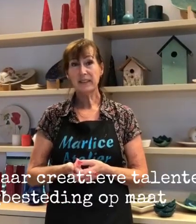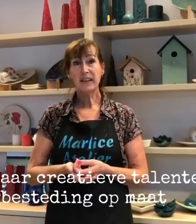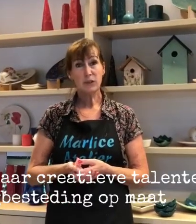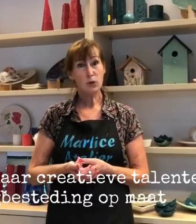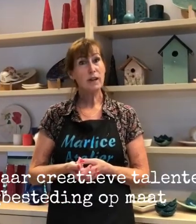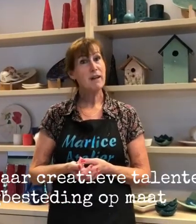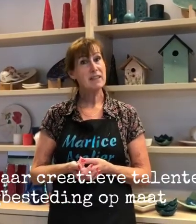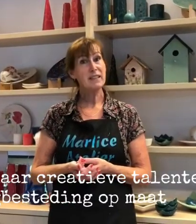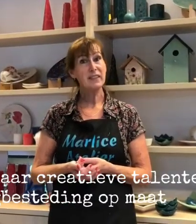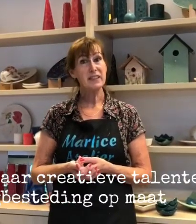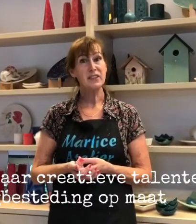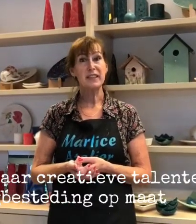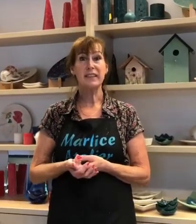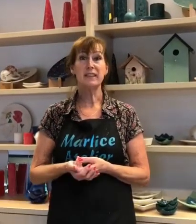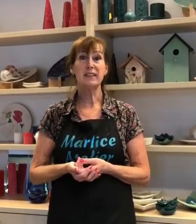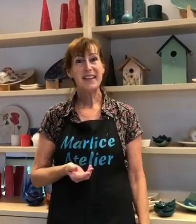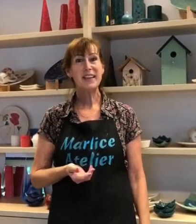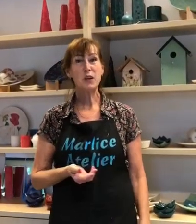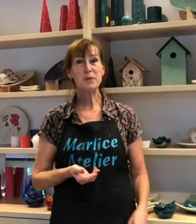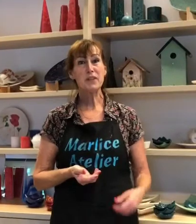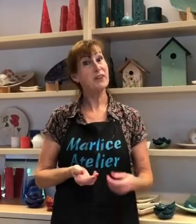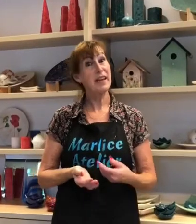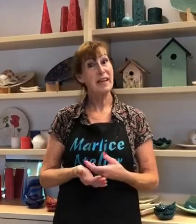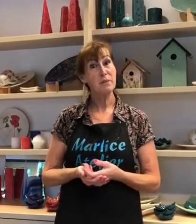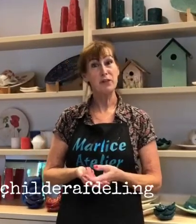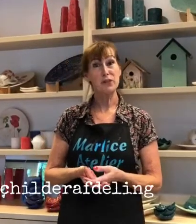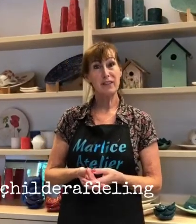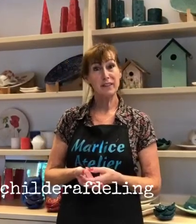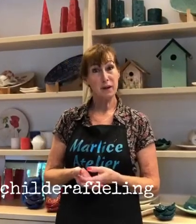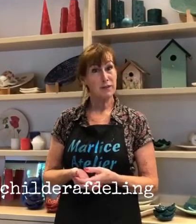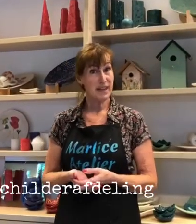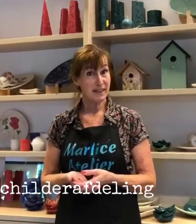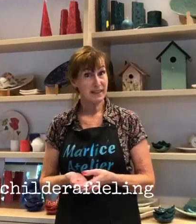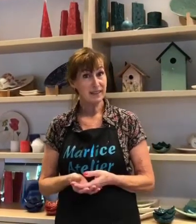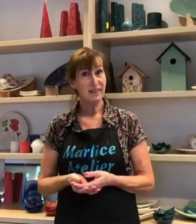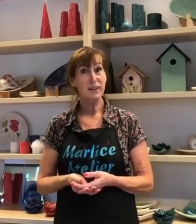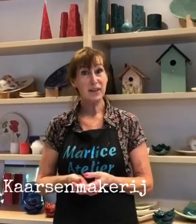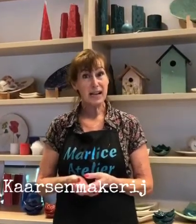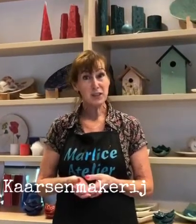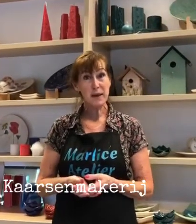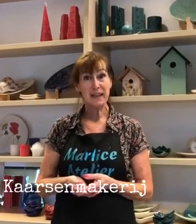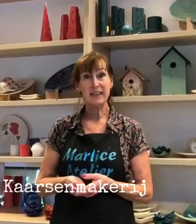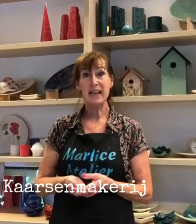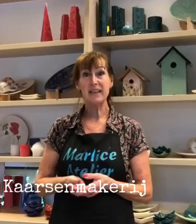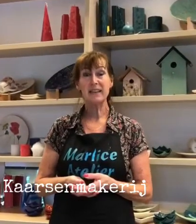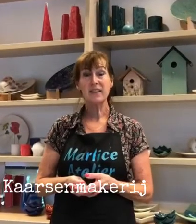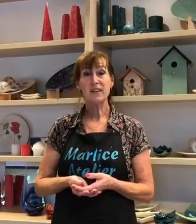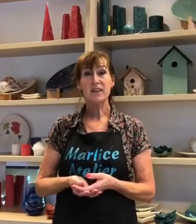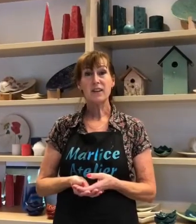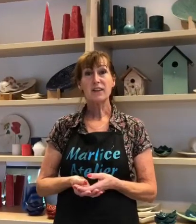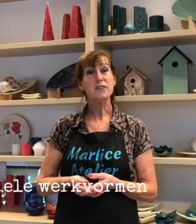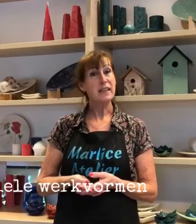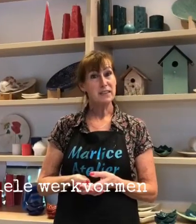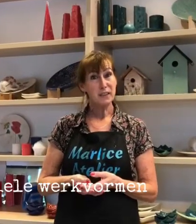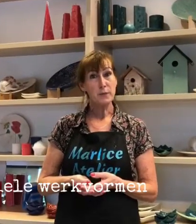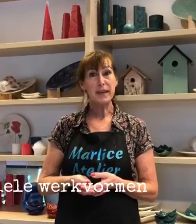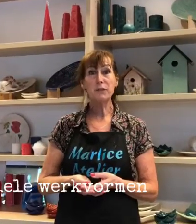en ook naar waar ze interesses liggen. Hier op het atelier hebben we een schilderafdeling, een kaarsenmakerij, een textiele